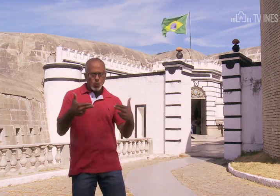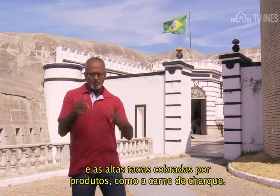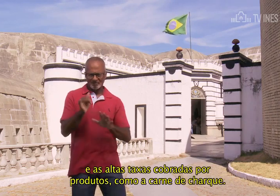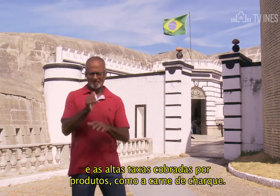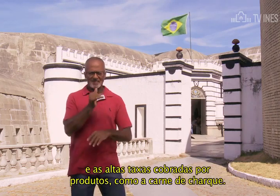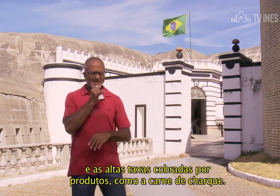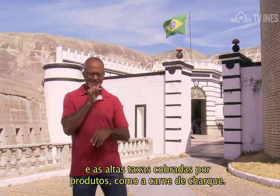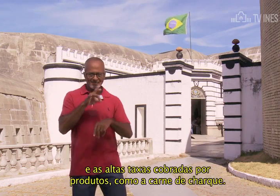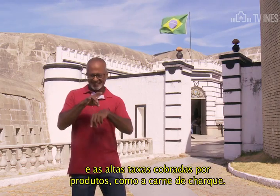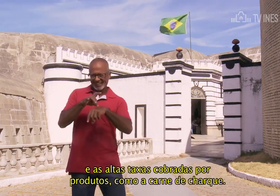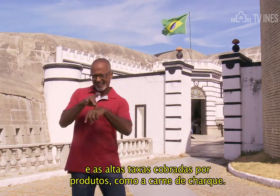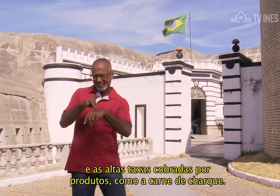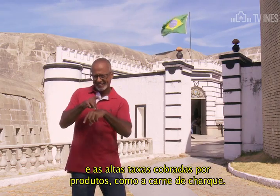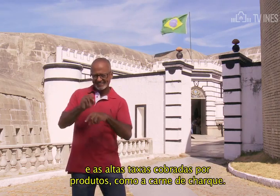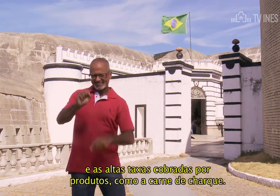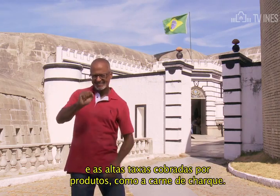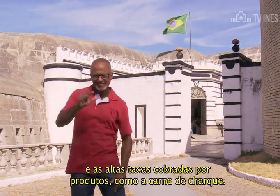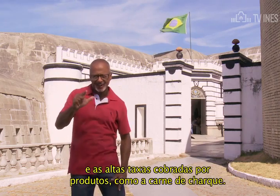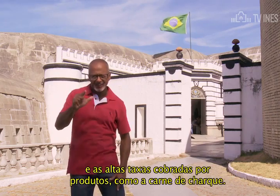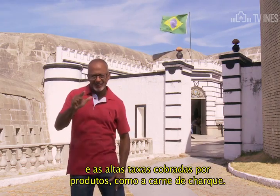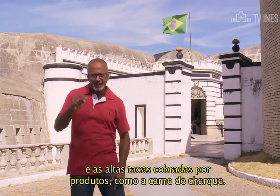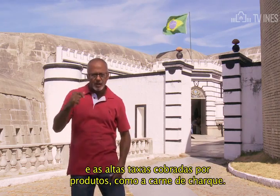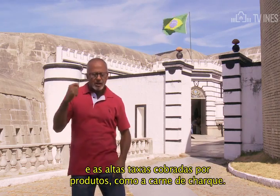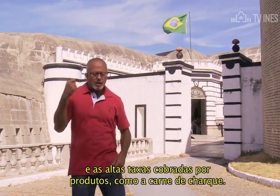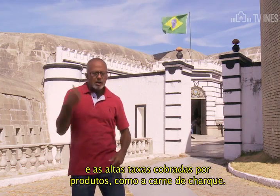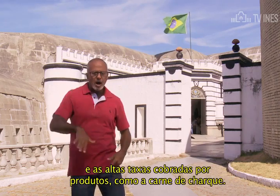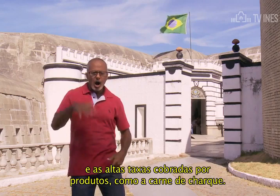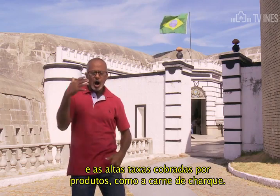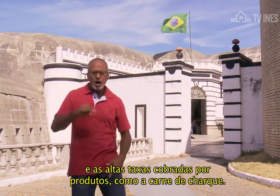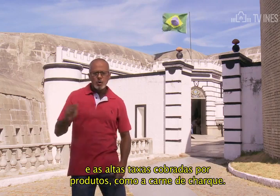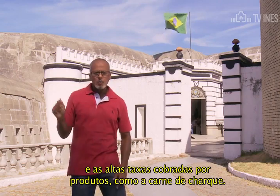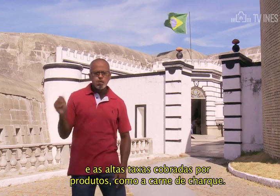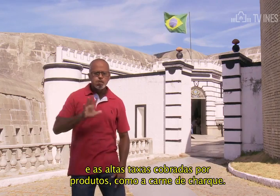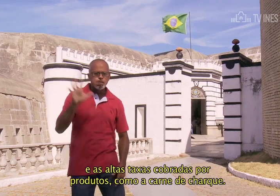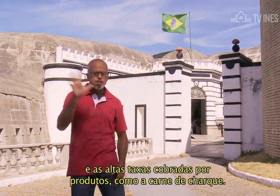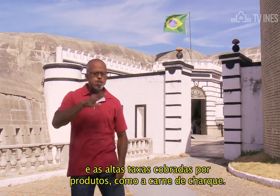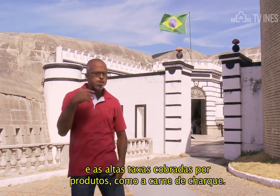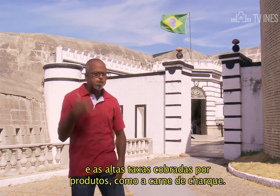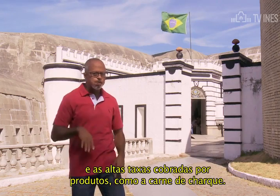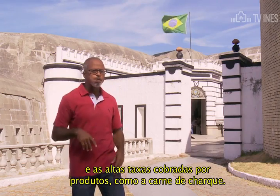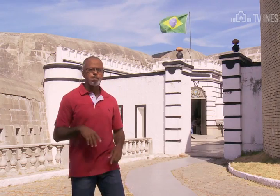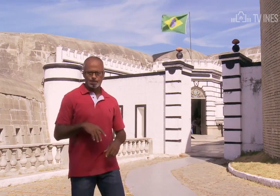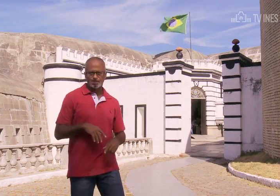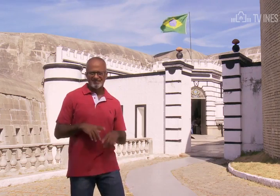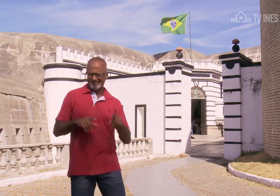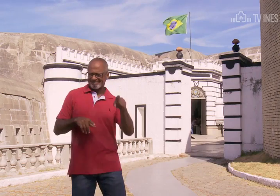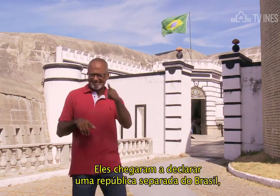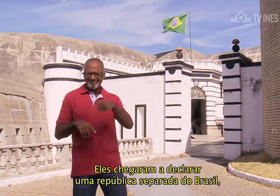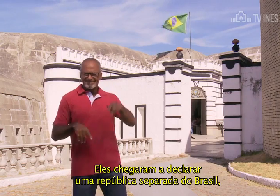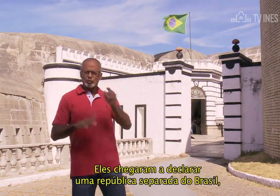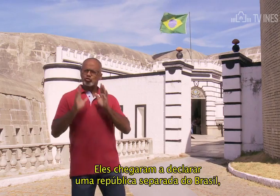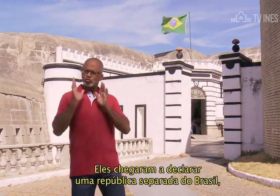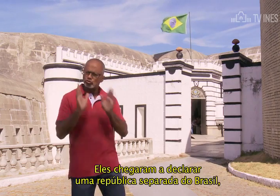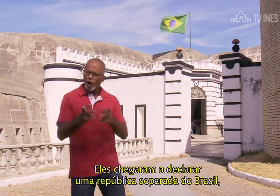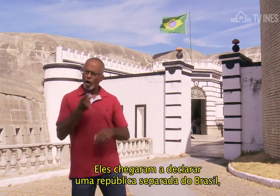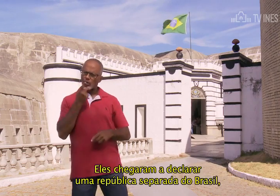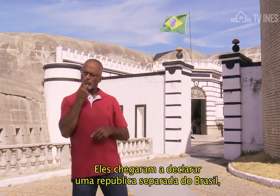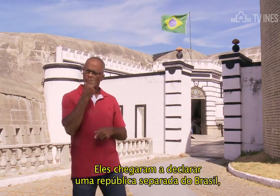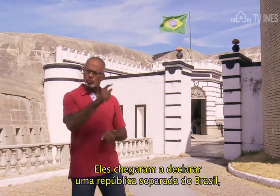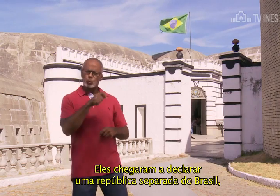e as altas taxas cobradas por produtos, como a carne de charque. Eles chegaram a